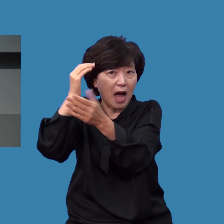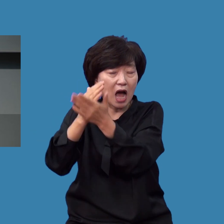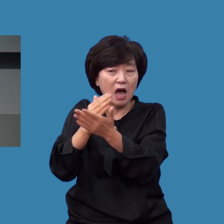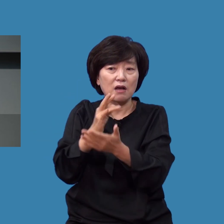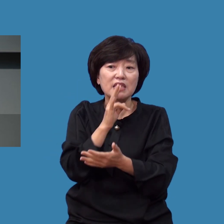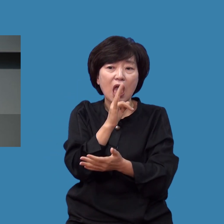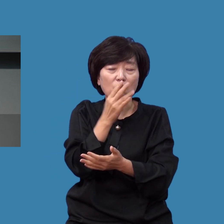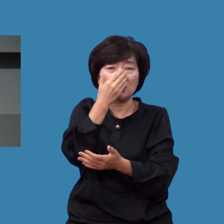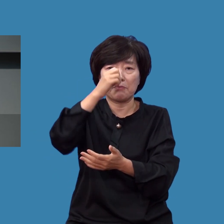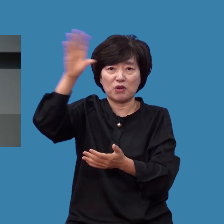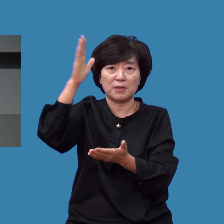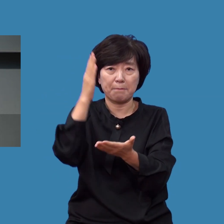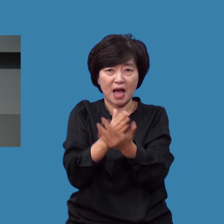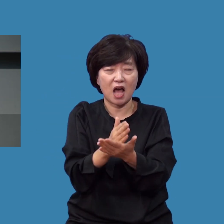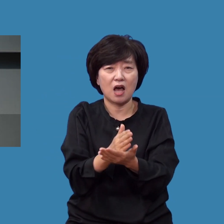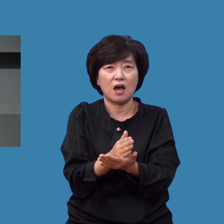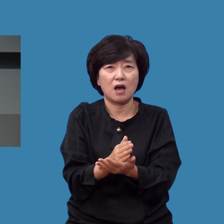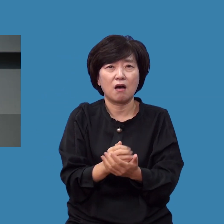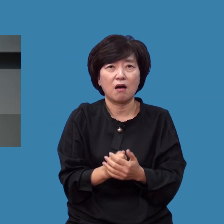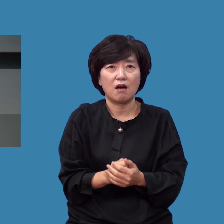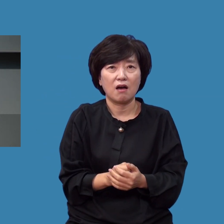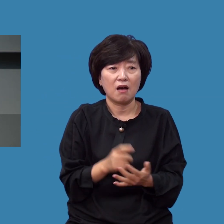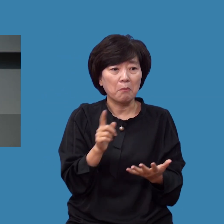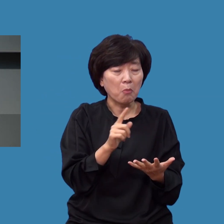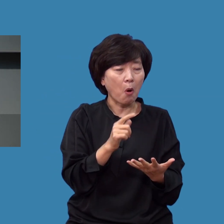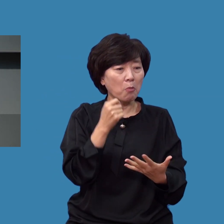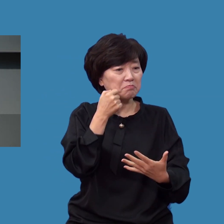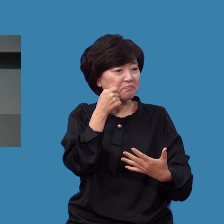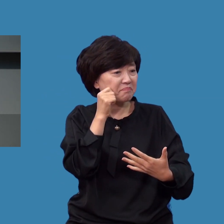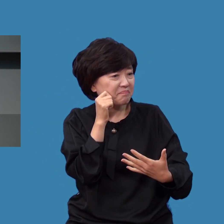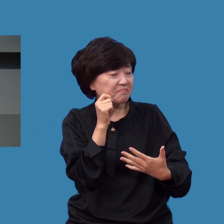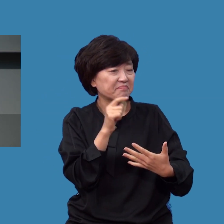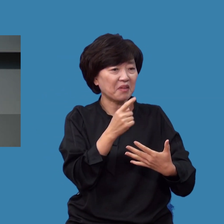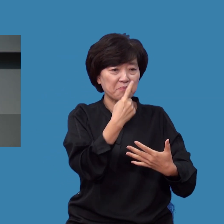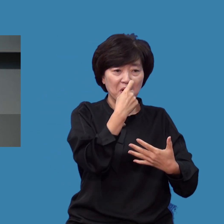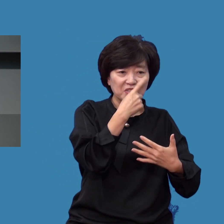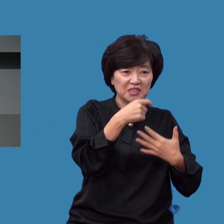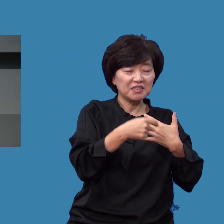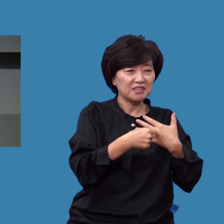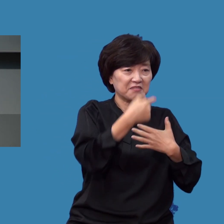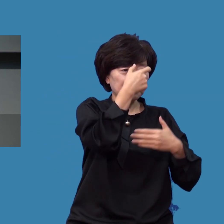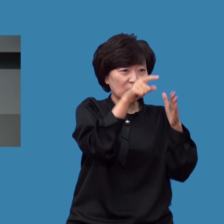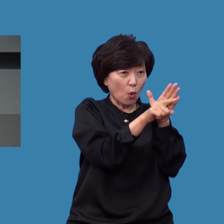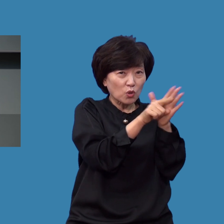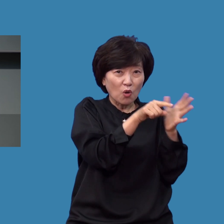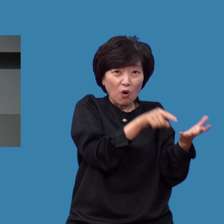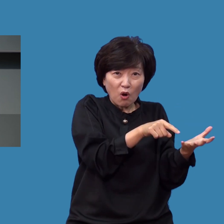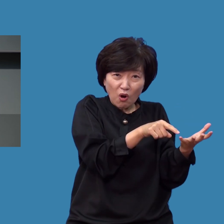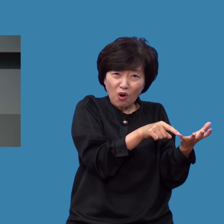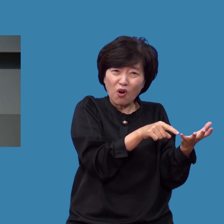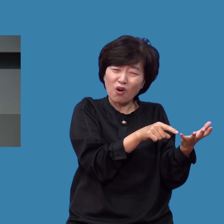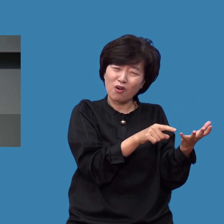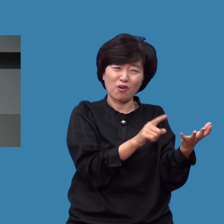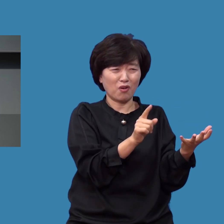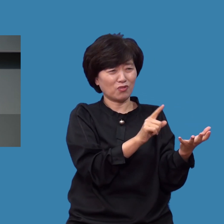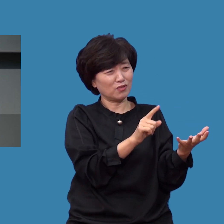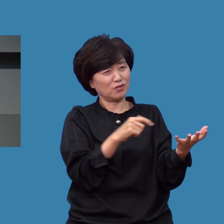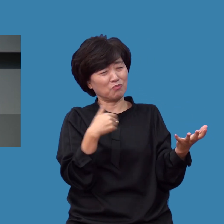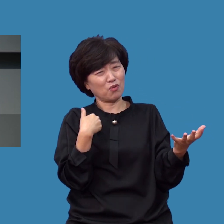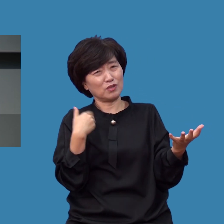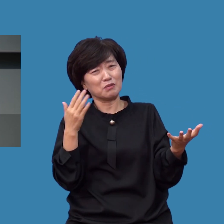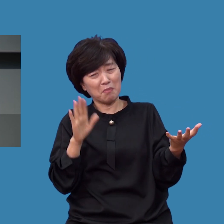말고. 뭐 세련되고 댄디한 크리스천은 어떤 건지 모르겠지만 적어도 성경적인 크리스천은